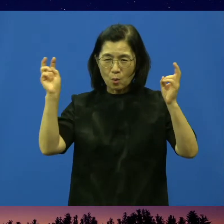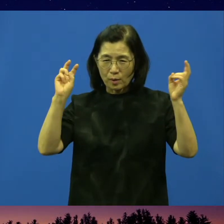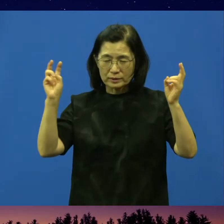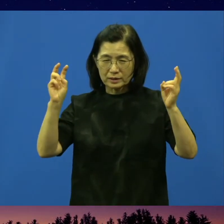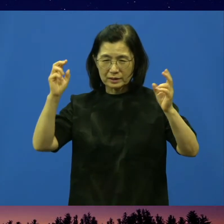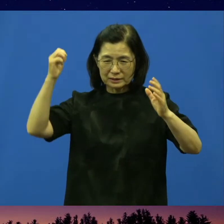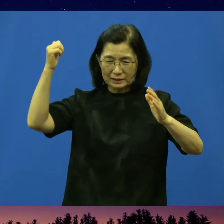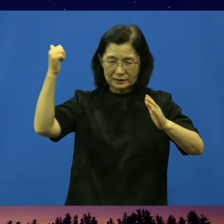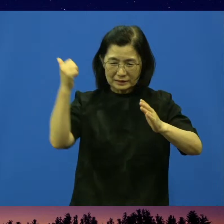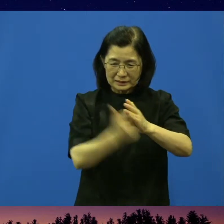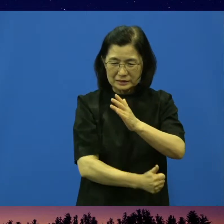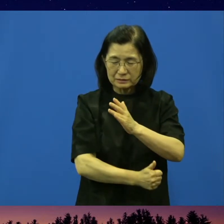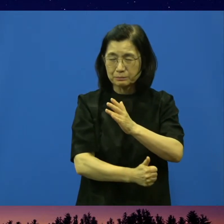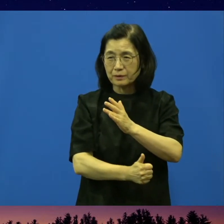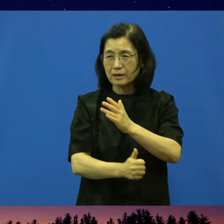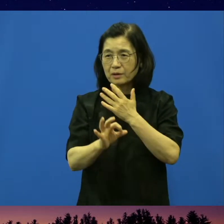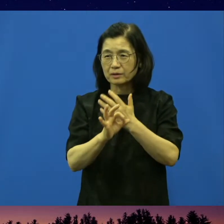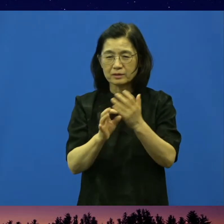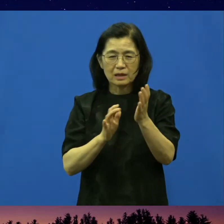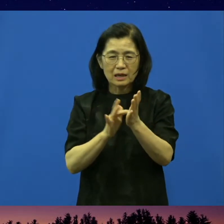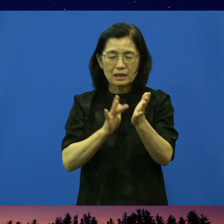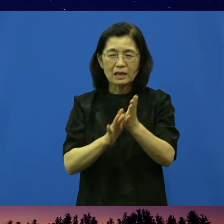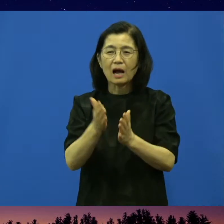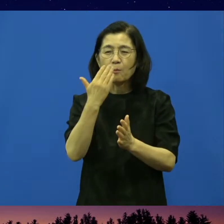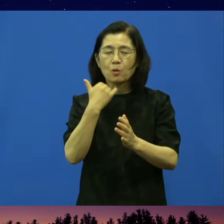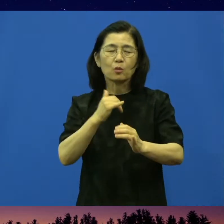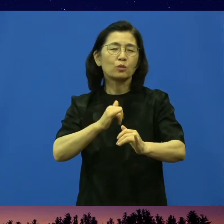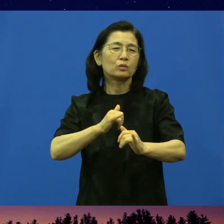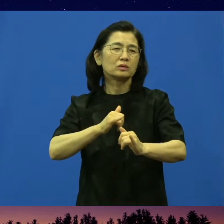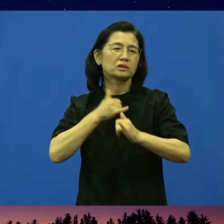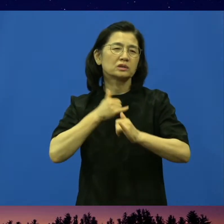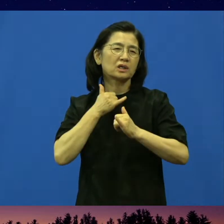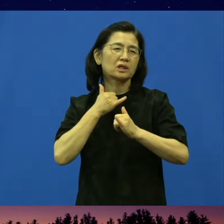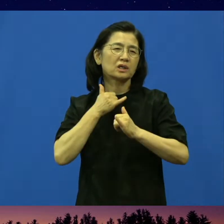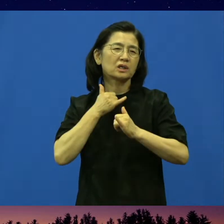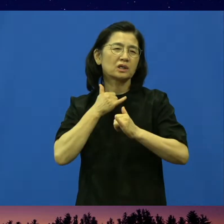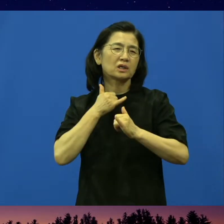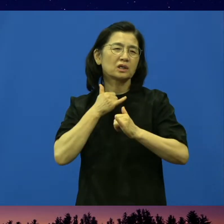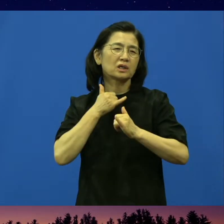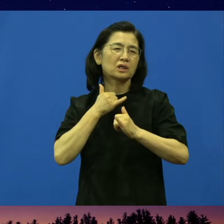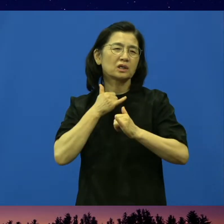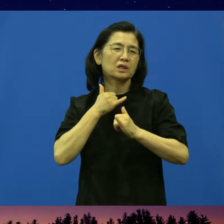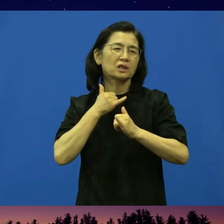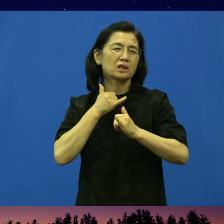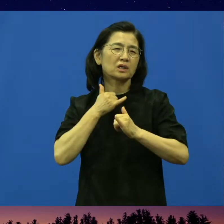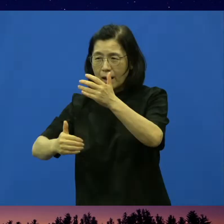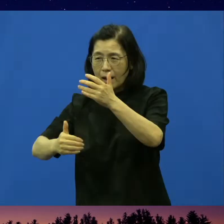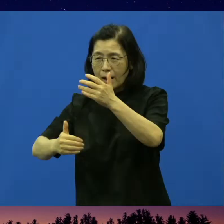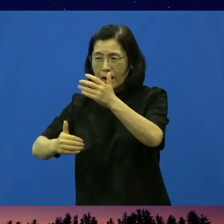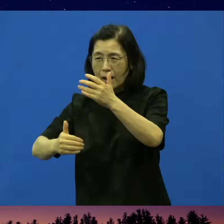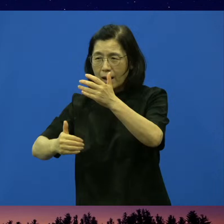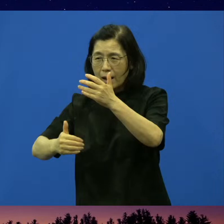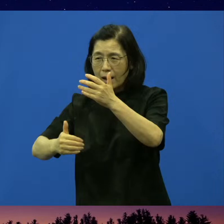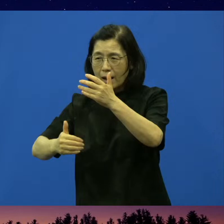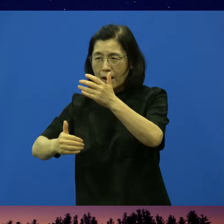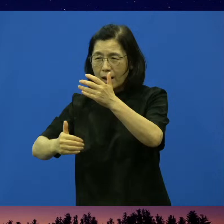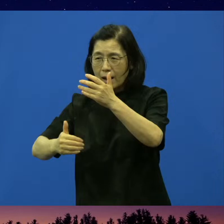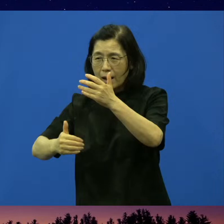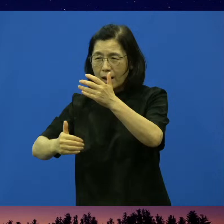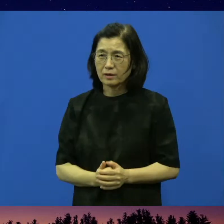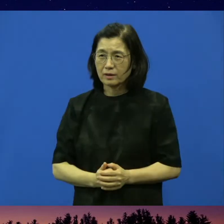무너지면 죽으려고 그래요. 막 그냥 약을 먹고 목을 내고. 하나님 안 보이면 현실이 전부인데 그 현실이